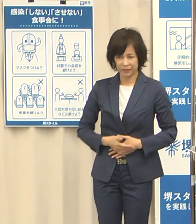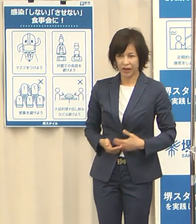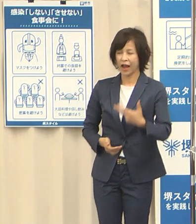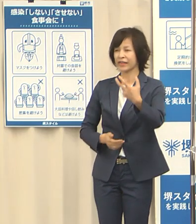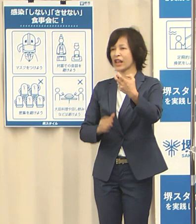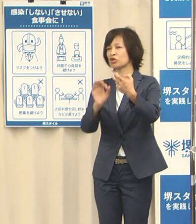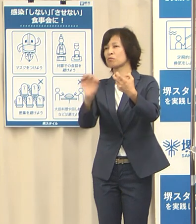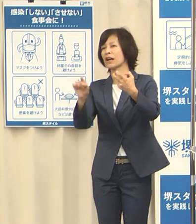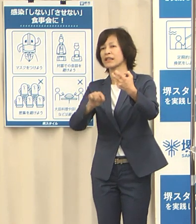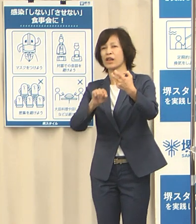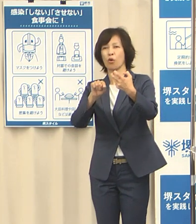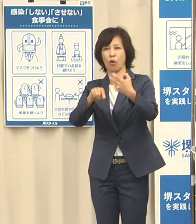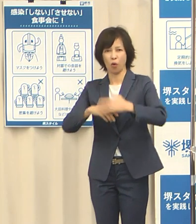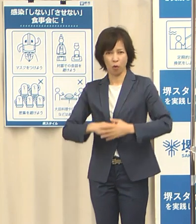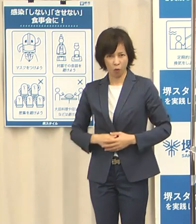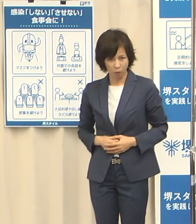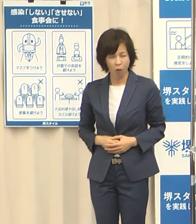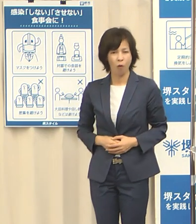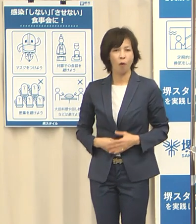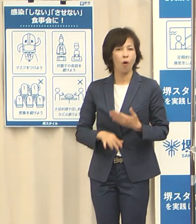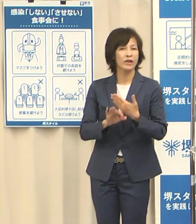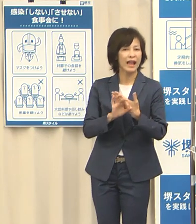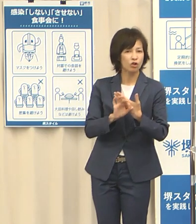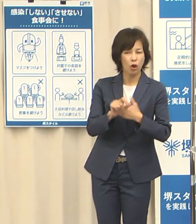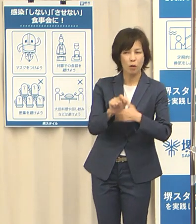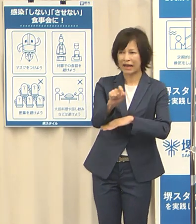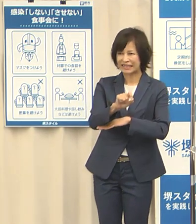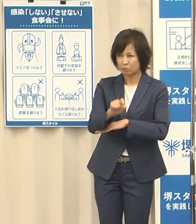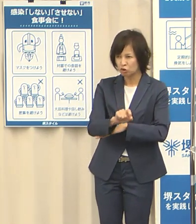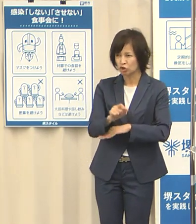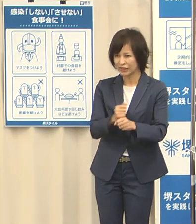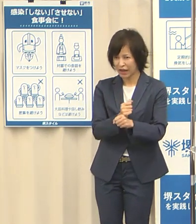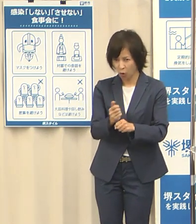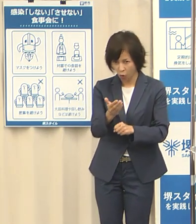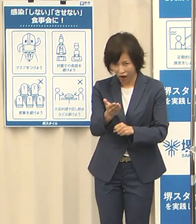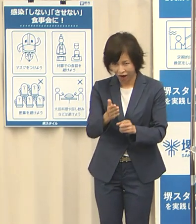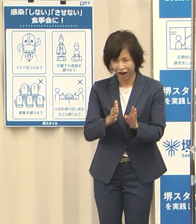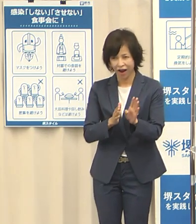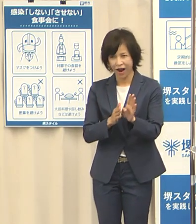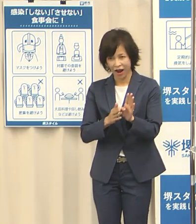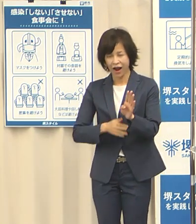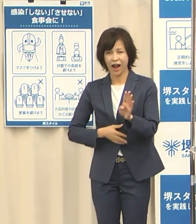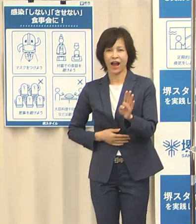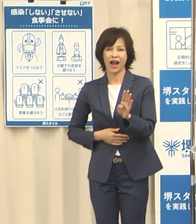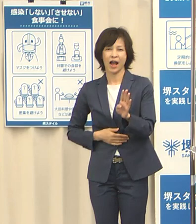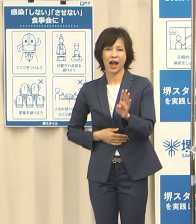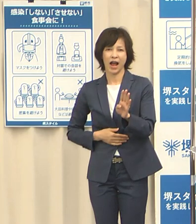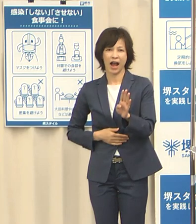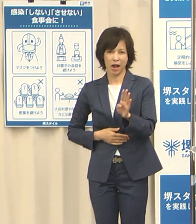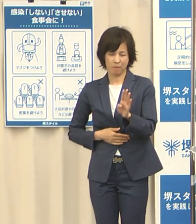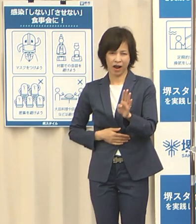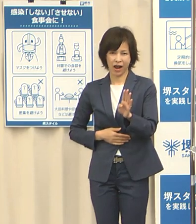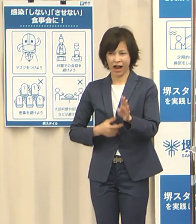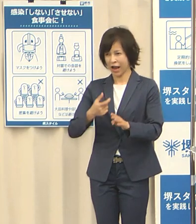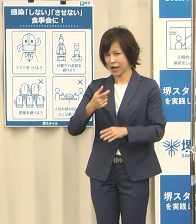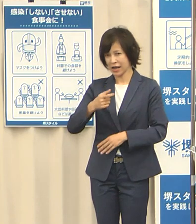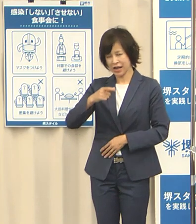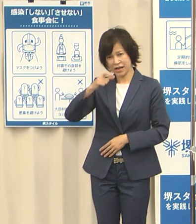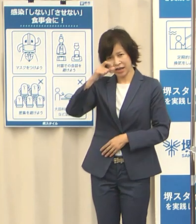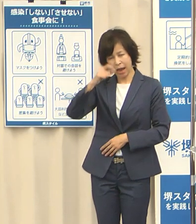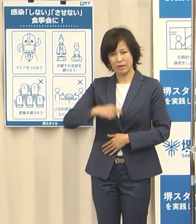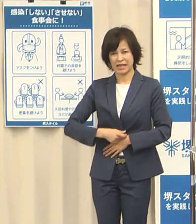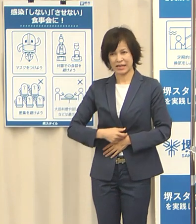というのも、それが例えば事務作業なのか、もしくは例えば警備会社とかですね、